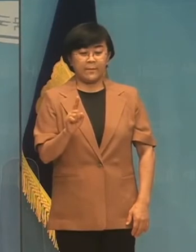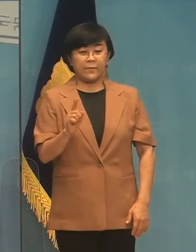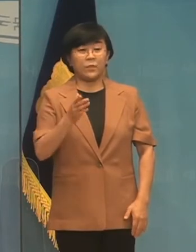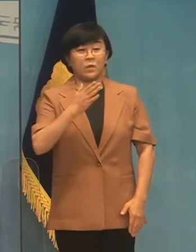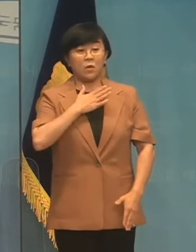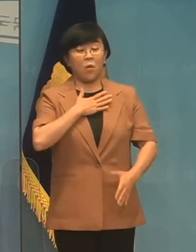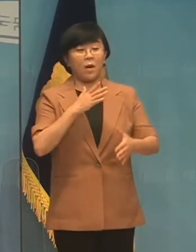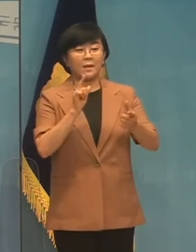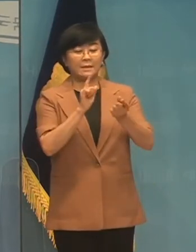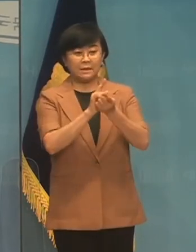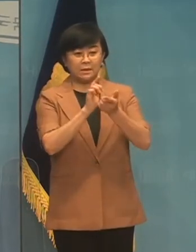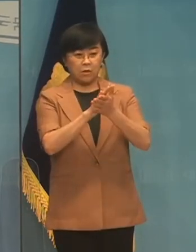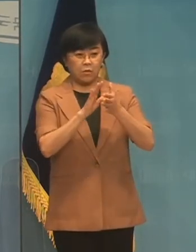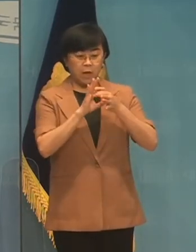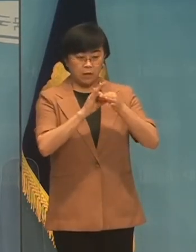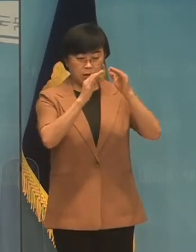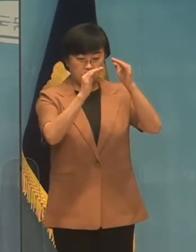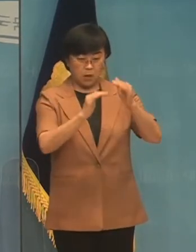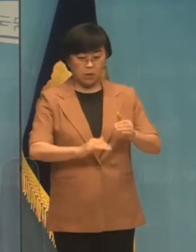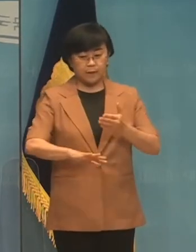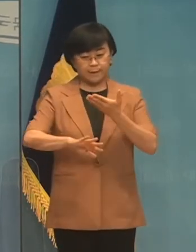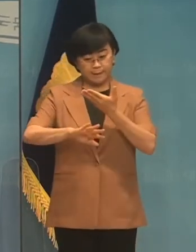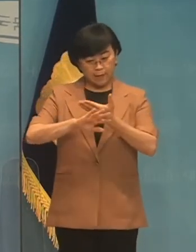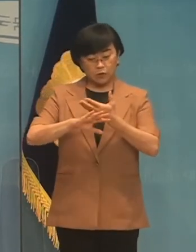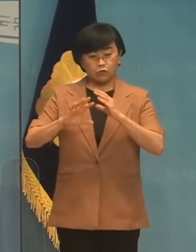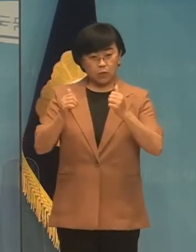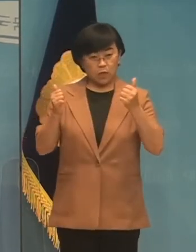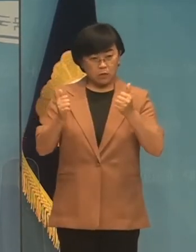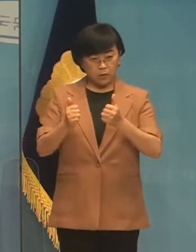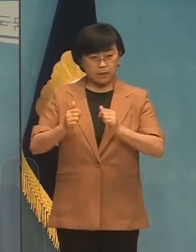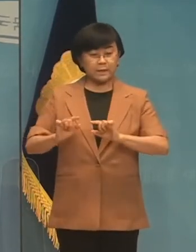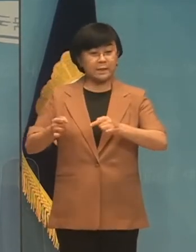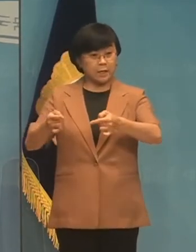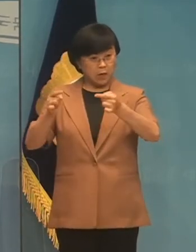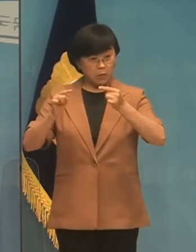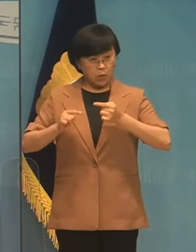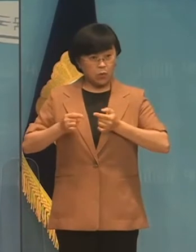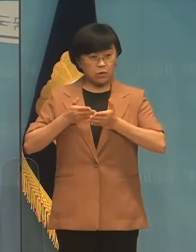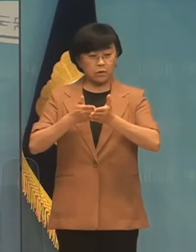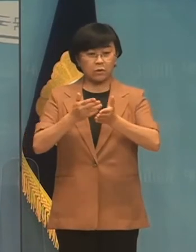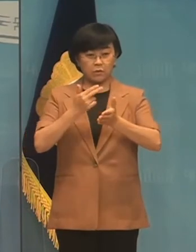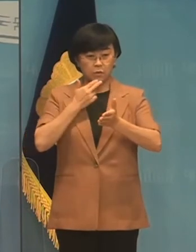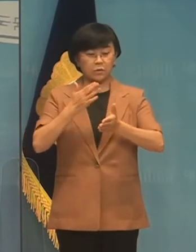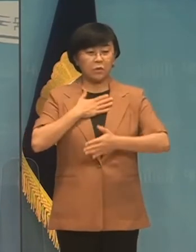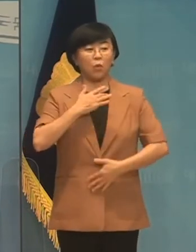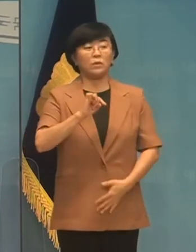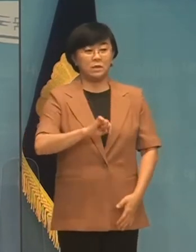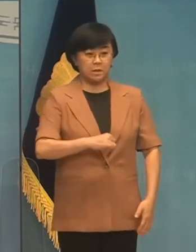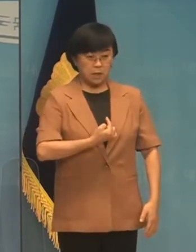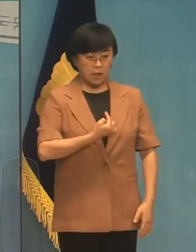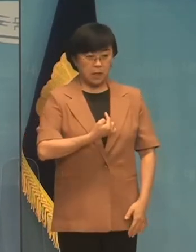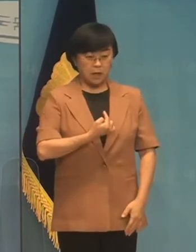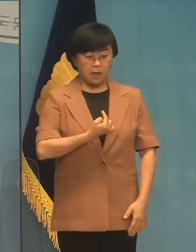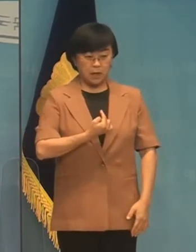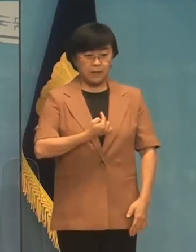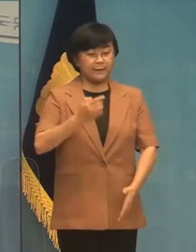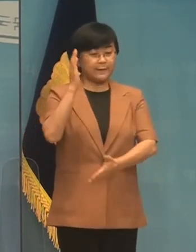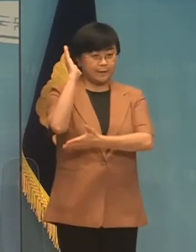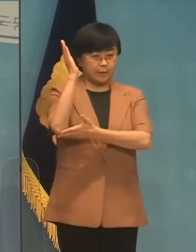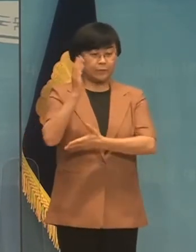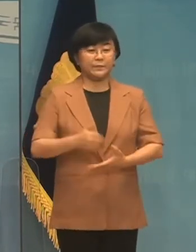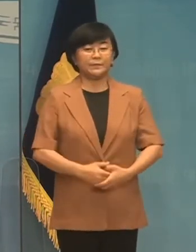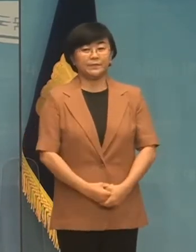저와 직접 관련된 사건이기 때문에 다른 동료 의원들의 참여를 요청하지 않았고 저 혼자 기자회견을 진행하도록